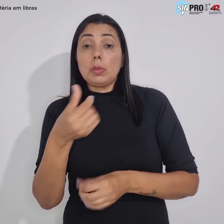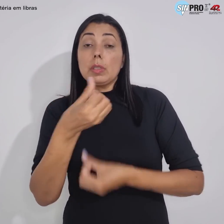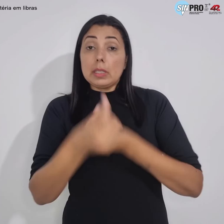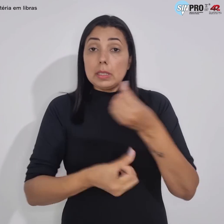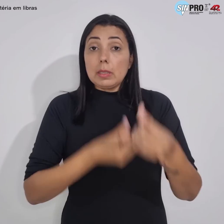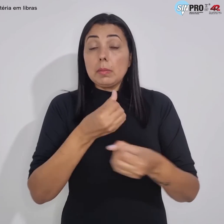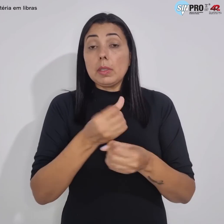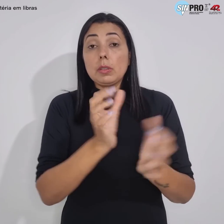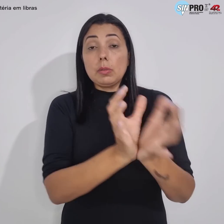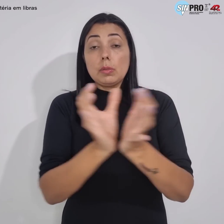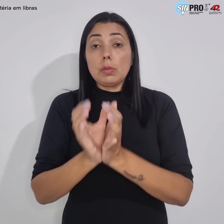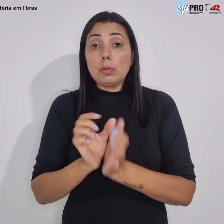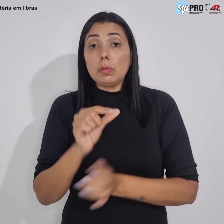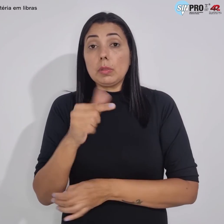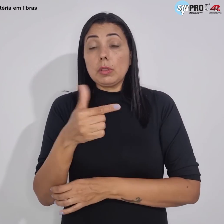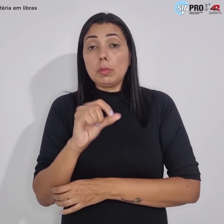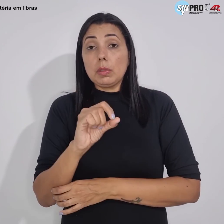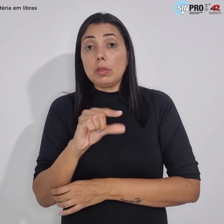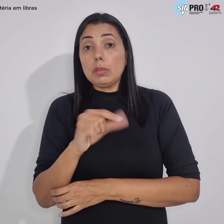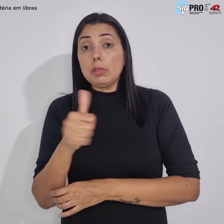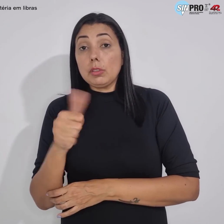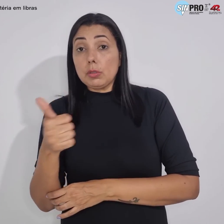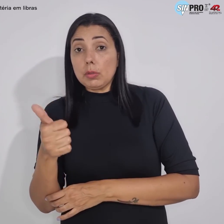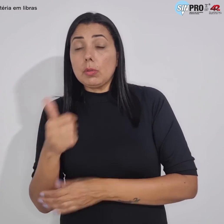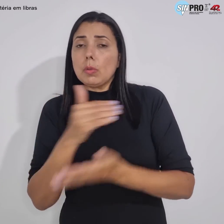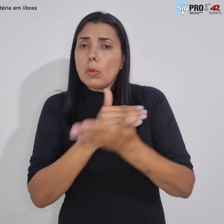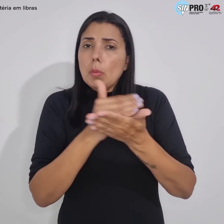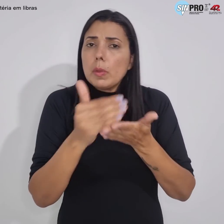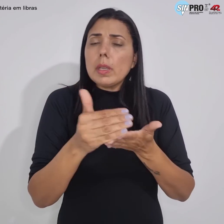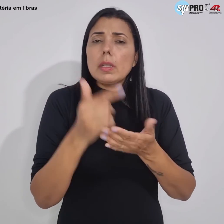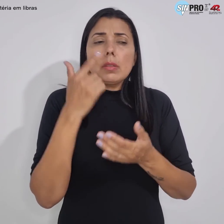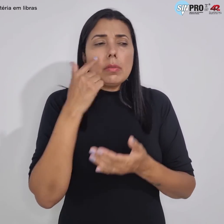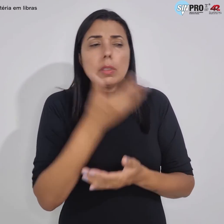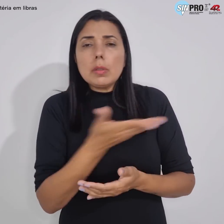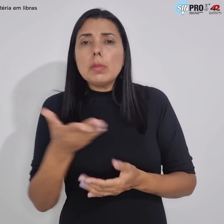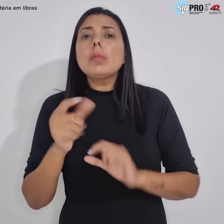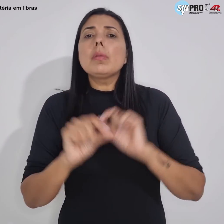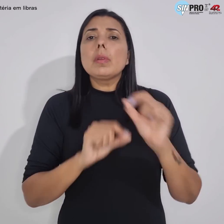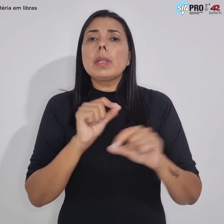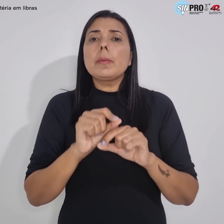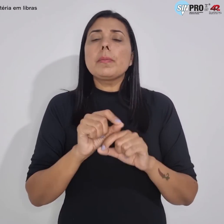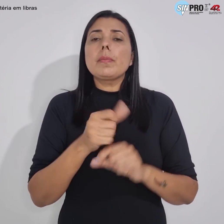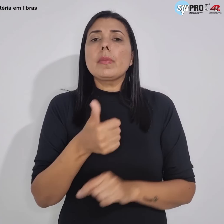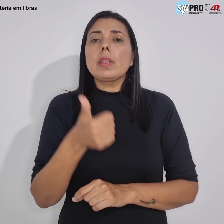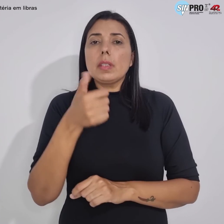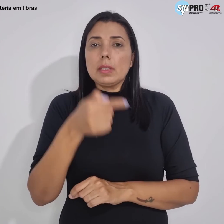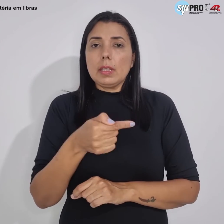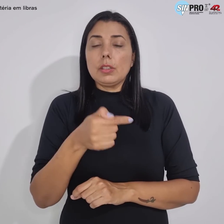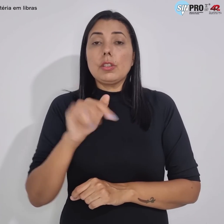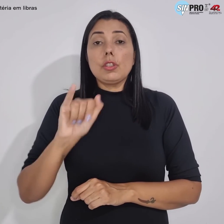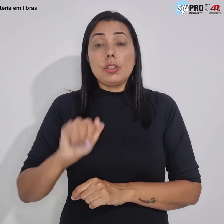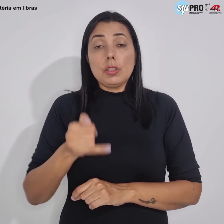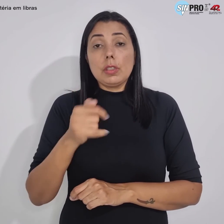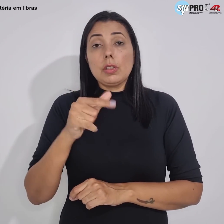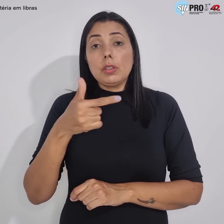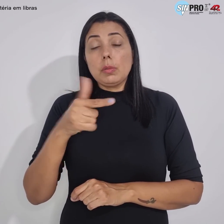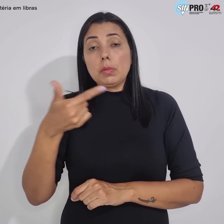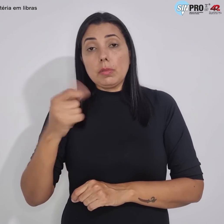letivo de 2021, com início previsto para 17 de janeiro de 2022.